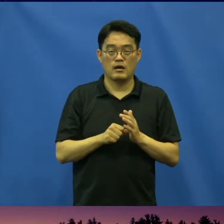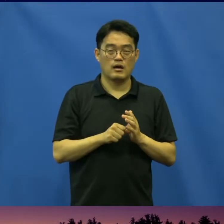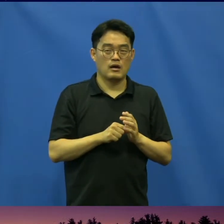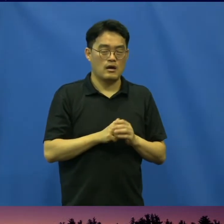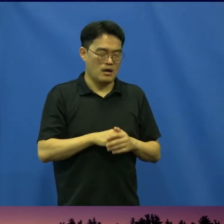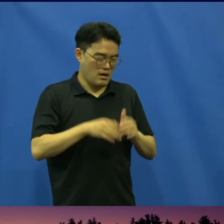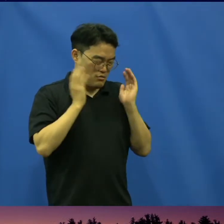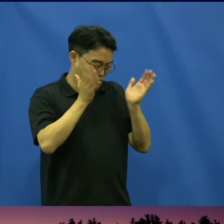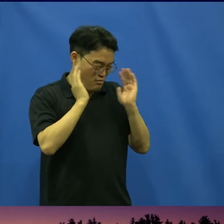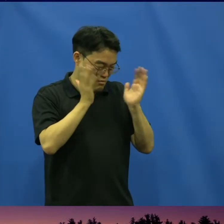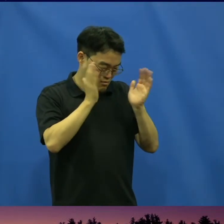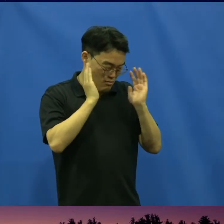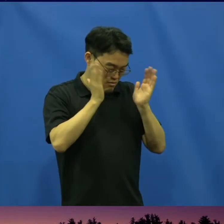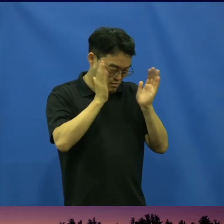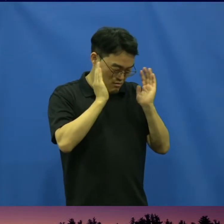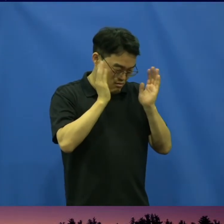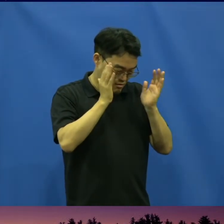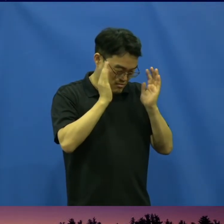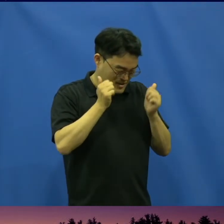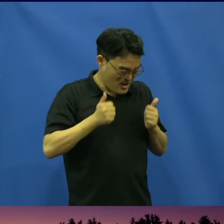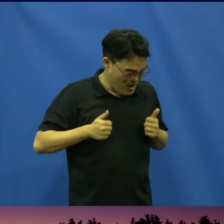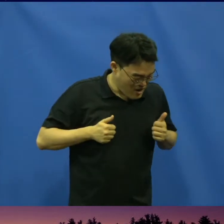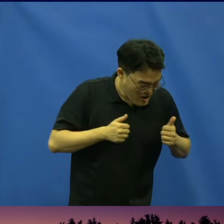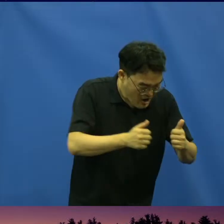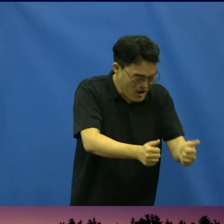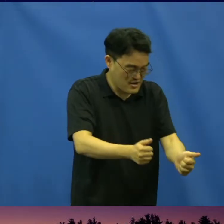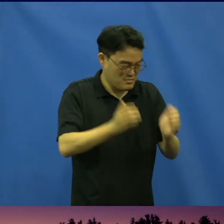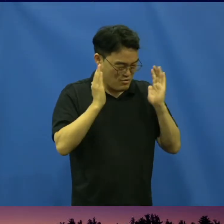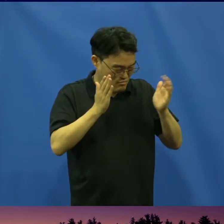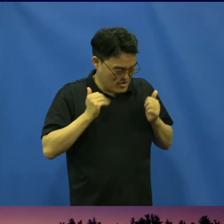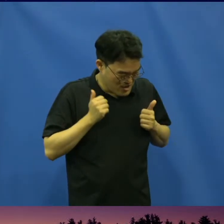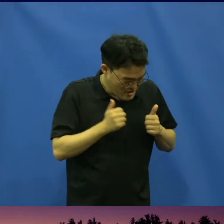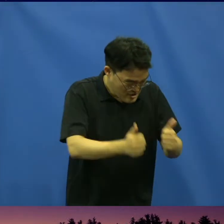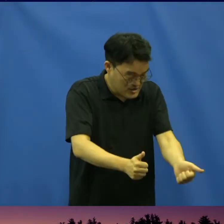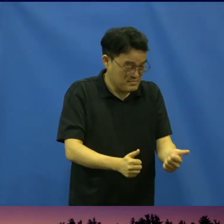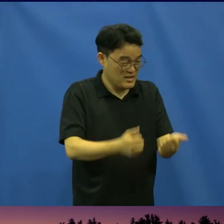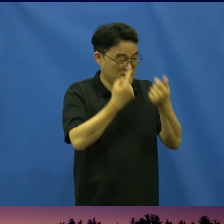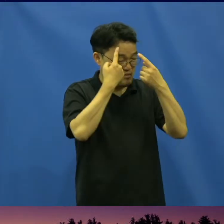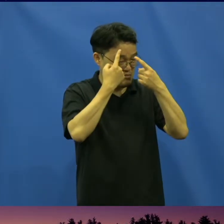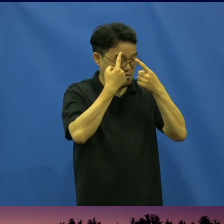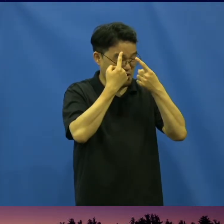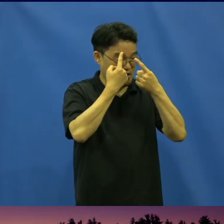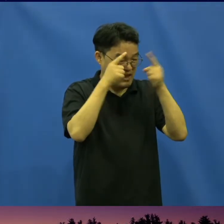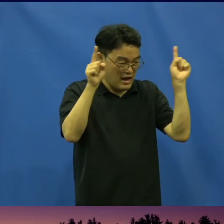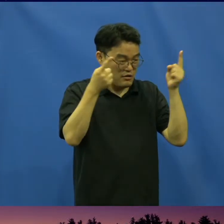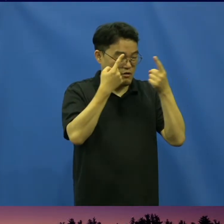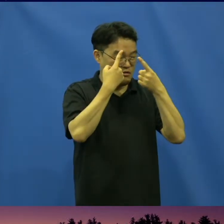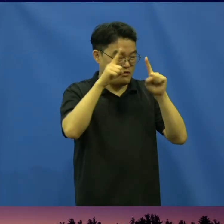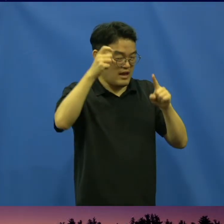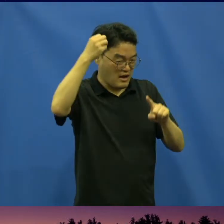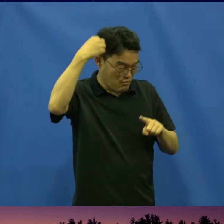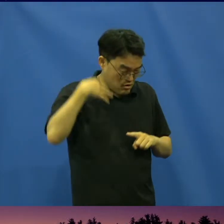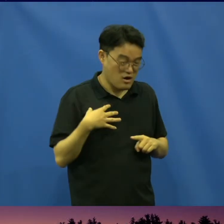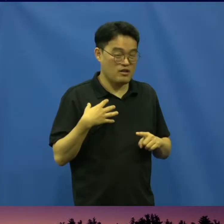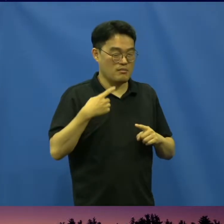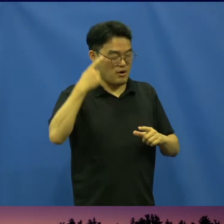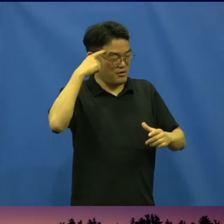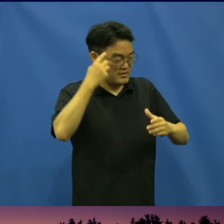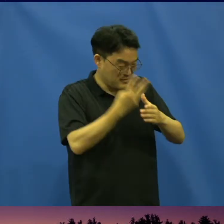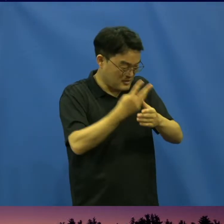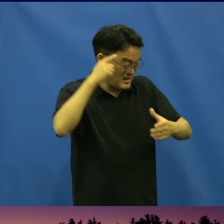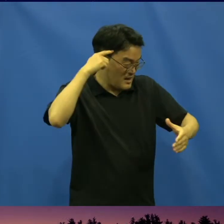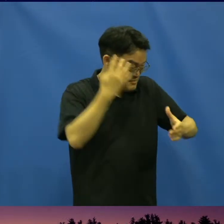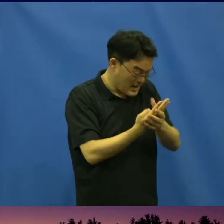노 권사님들요 한마디 탁 하는데 진술을 말해요. 그게 어디서 왔겠어요 여러분? 책에서 나온 게